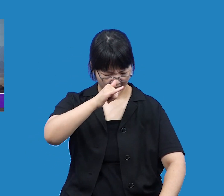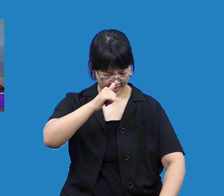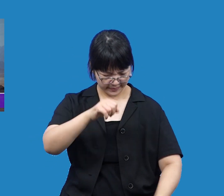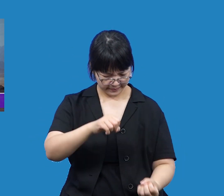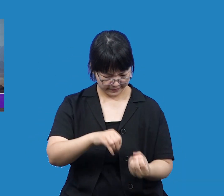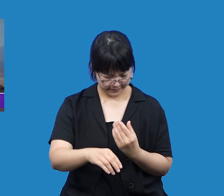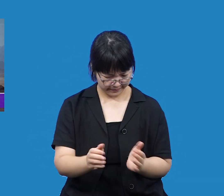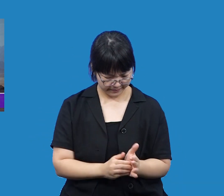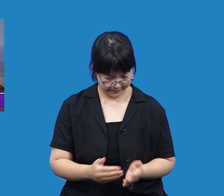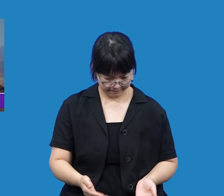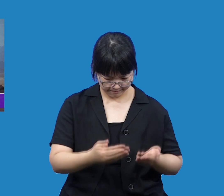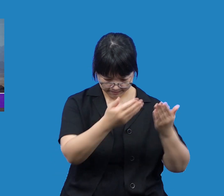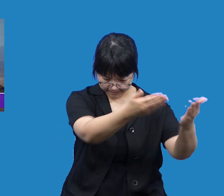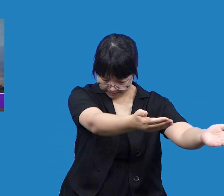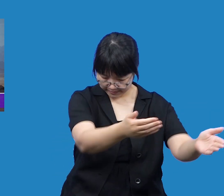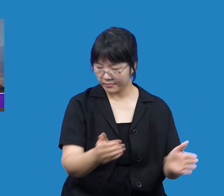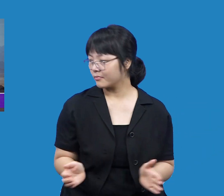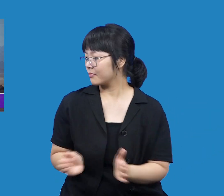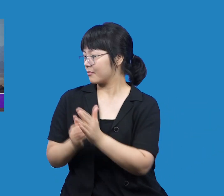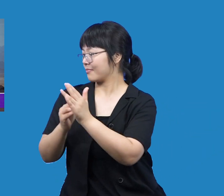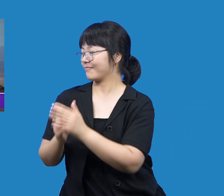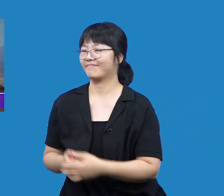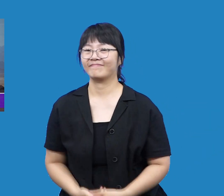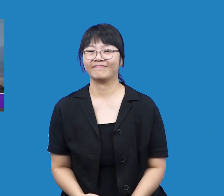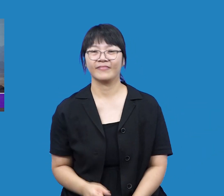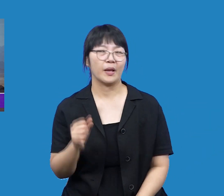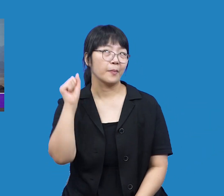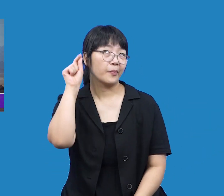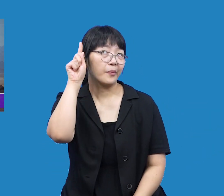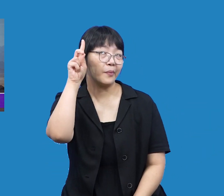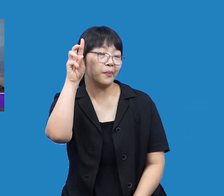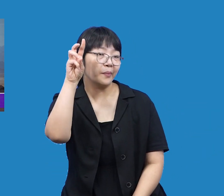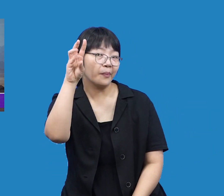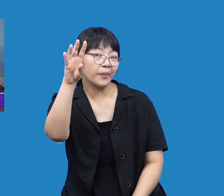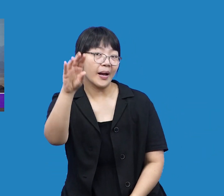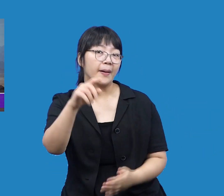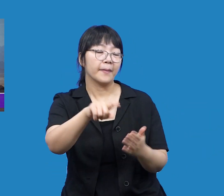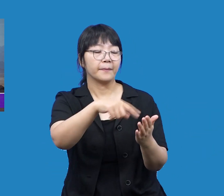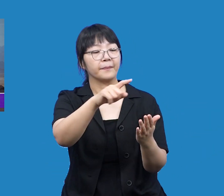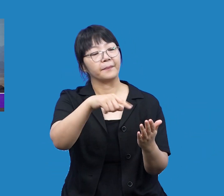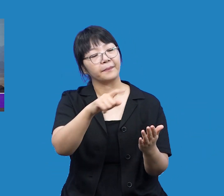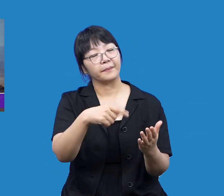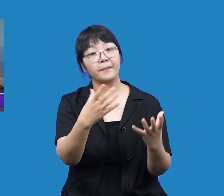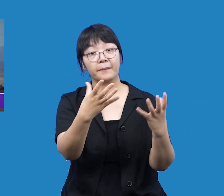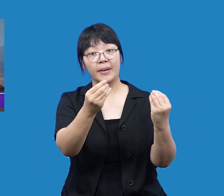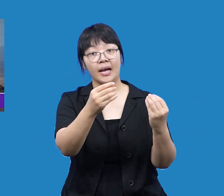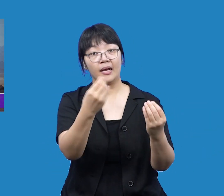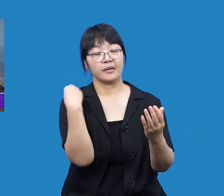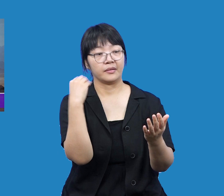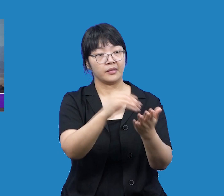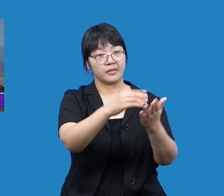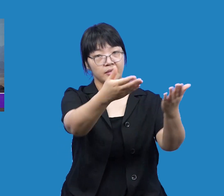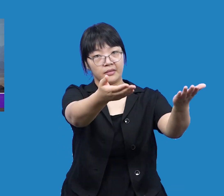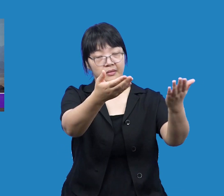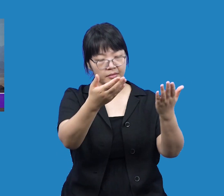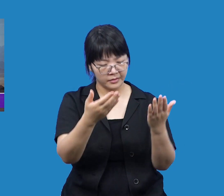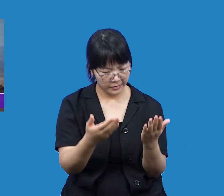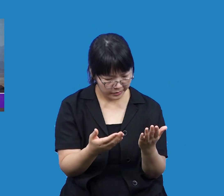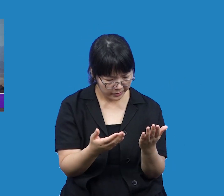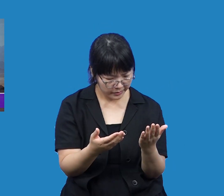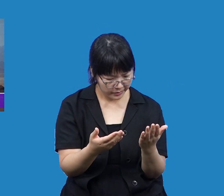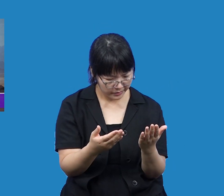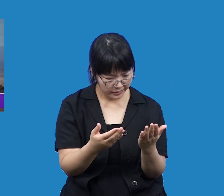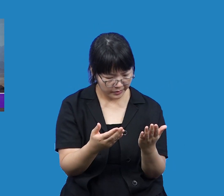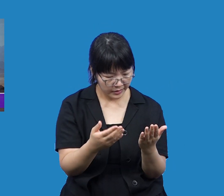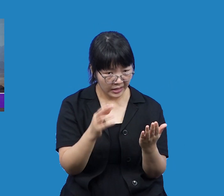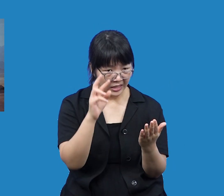모든 것을 아십니다. 이렇게. 얼마 후에 채점지를 다시 돌려받았습니다. 뭐라고 써